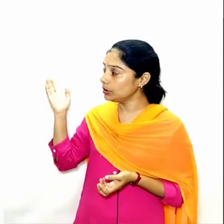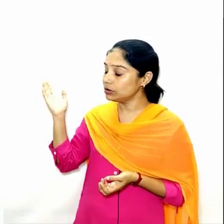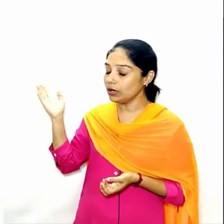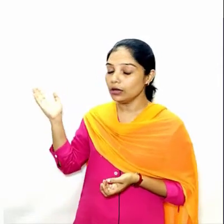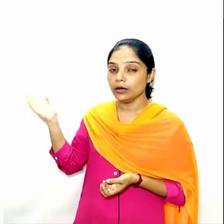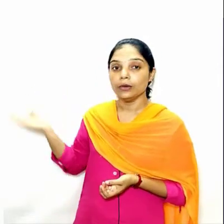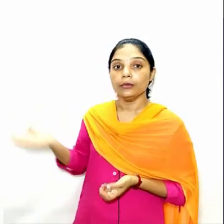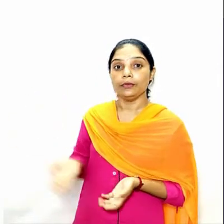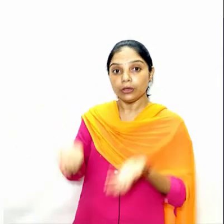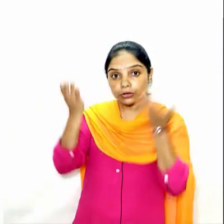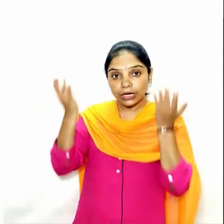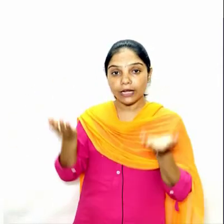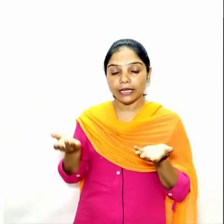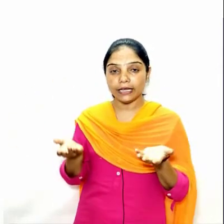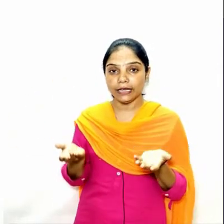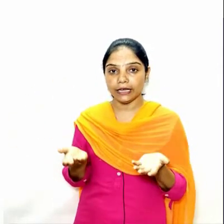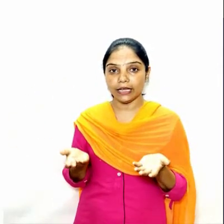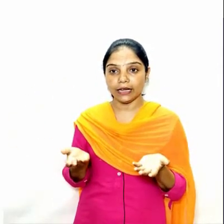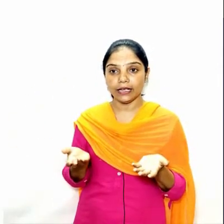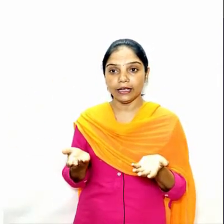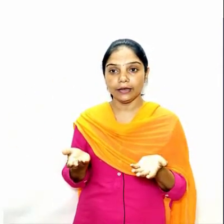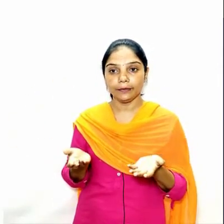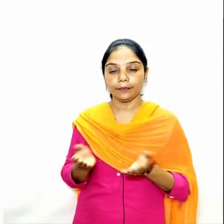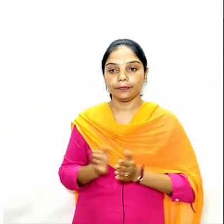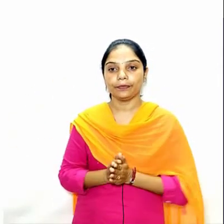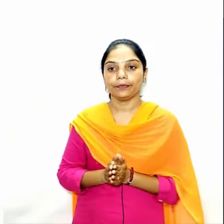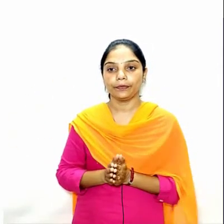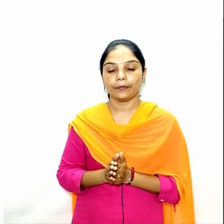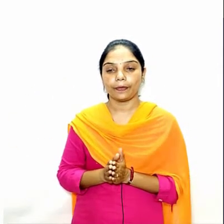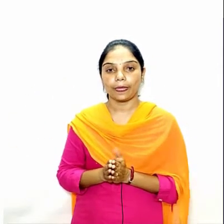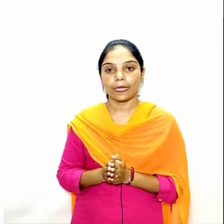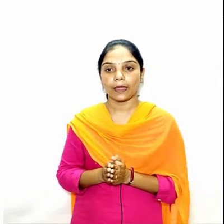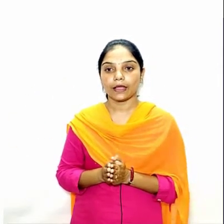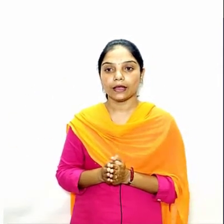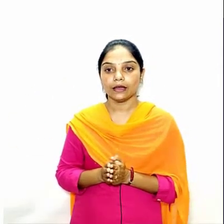शेर का बच्चा फिर उछालने के लिए कह रहा है।